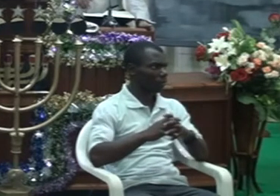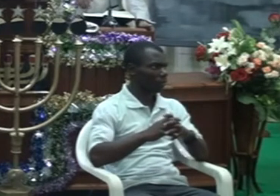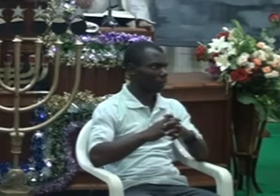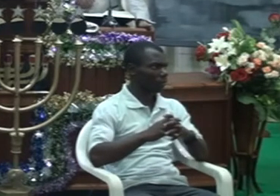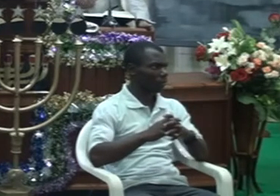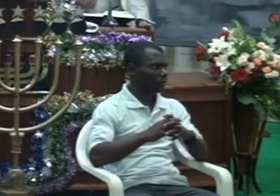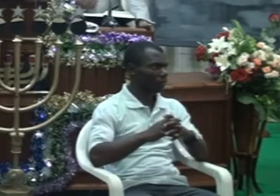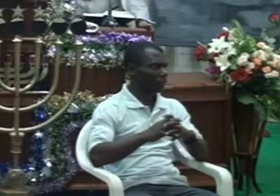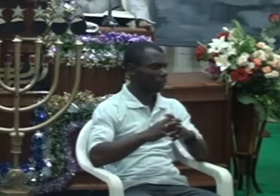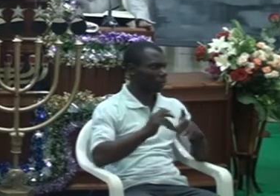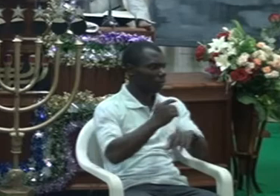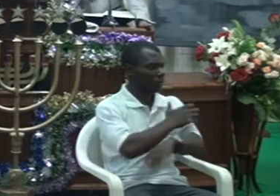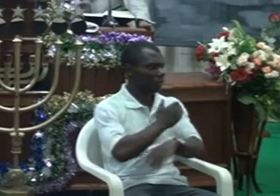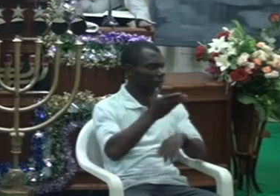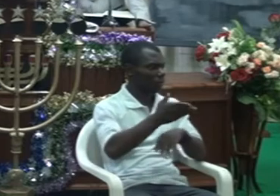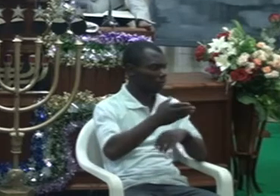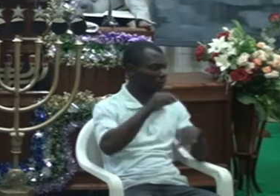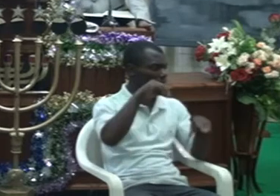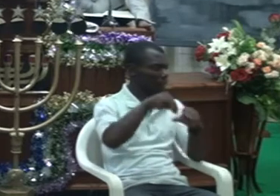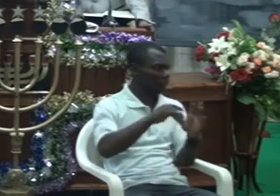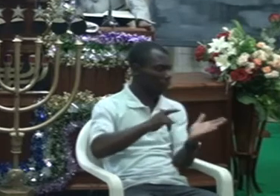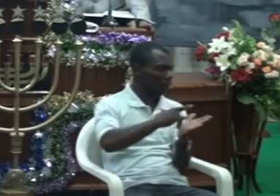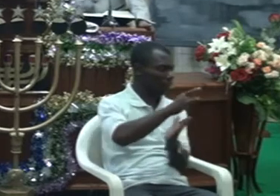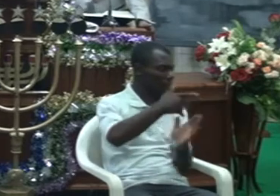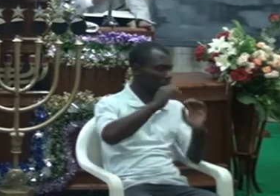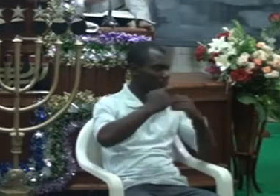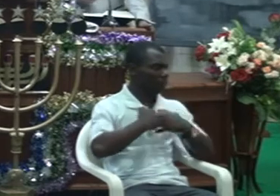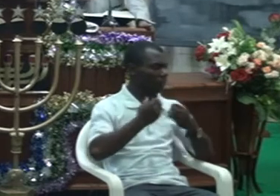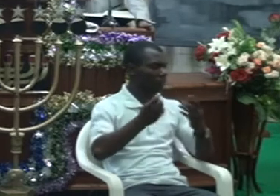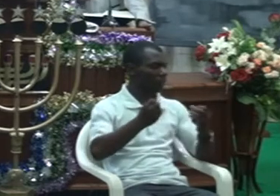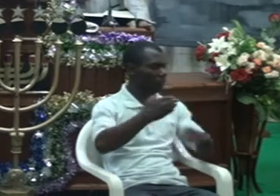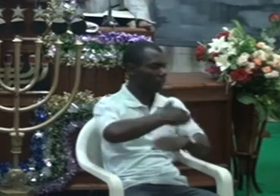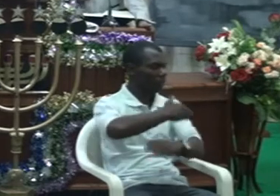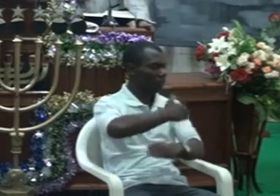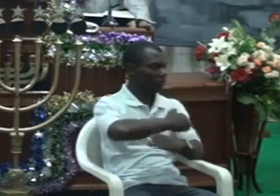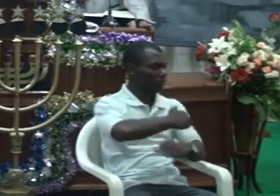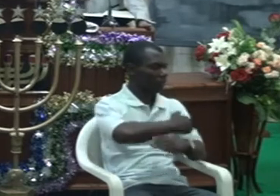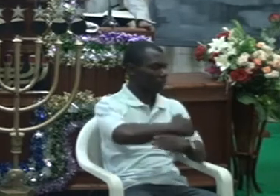aéroportuaire. Et là, au niveau de l'aéroport, on a connu des grandes pertes.